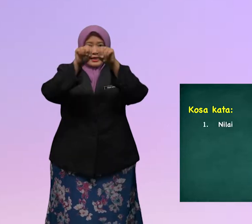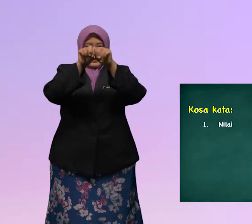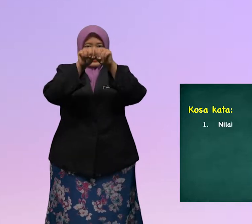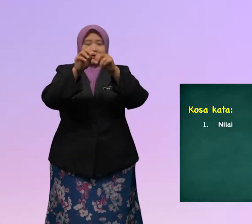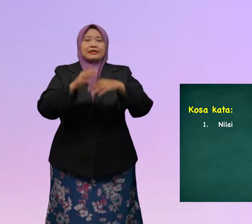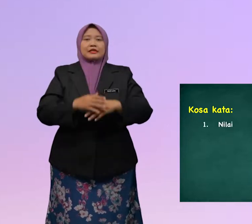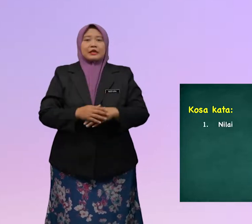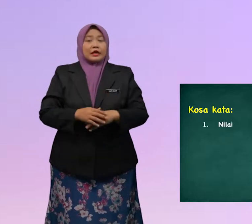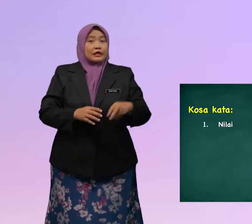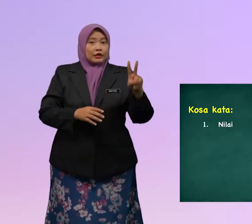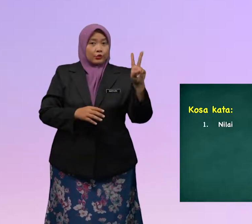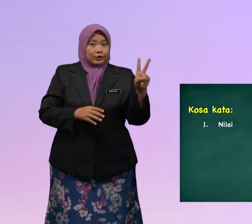nilai; kedua,